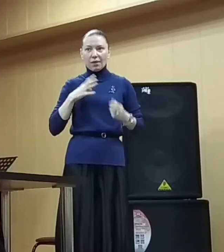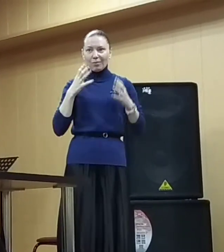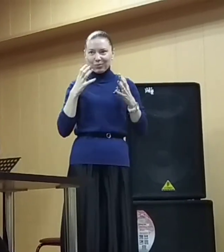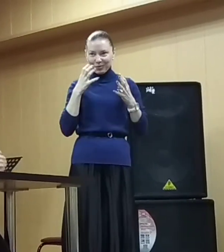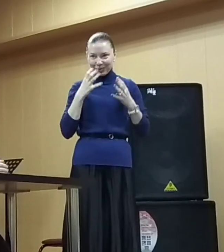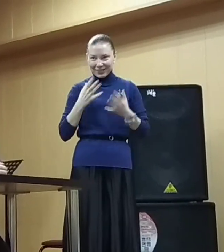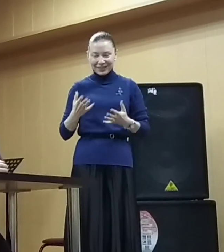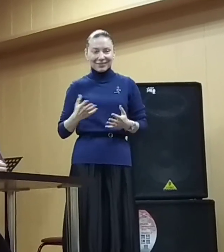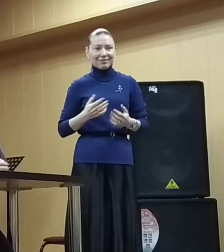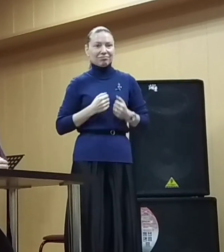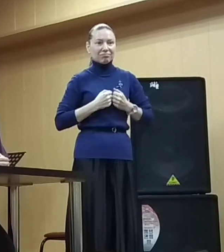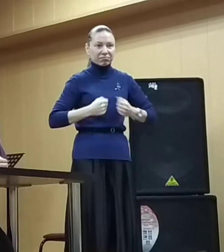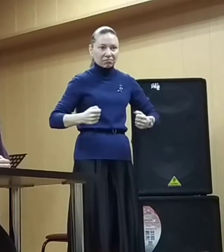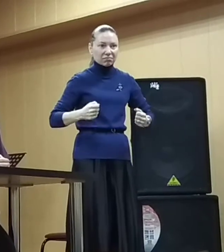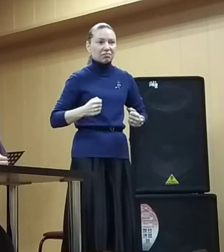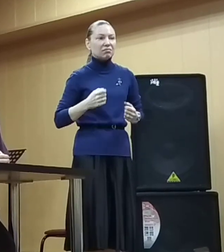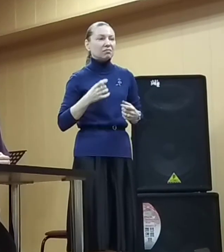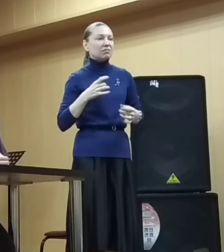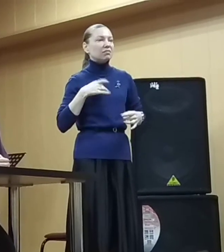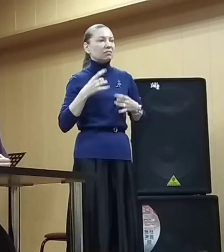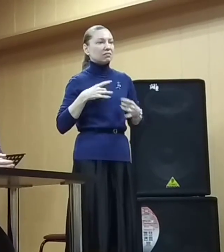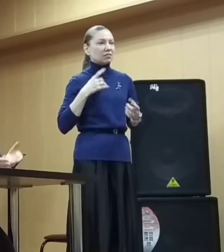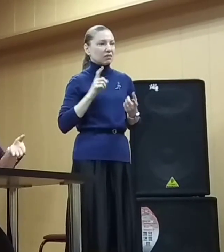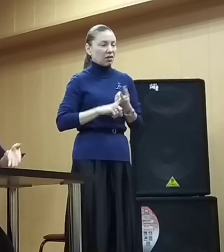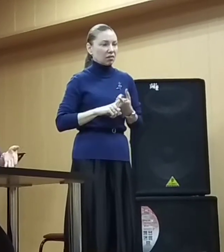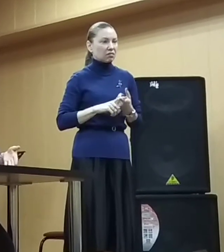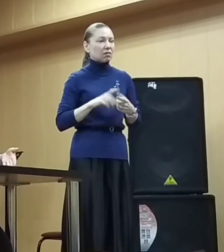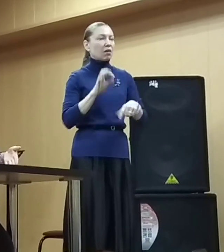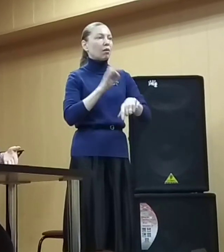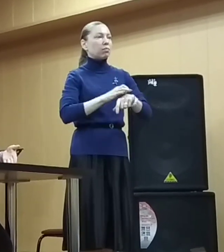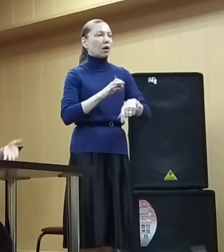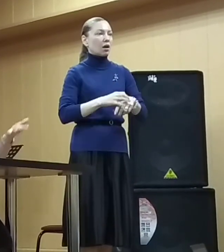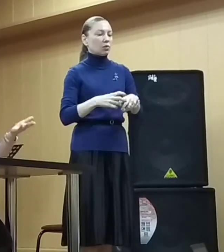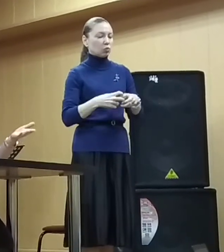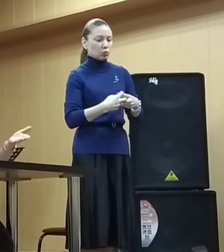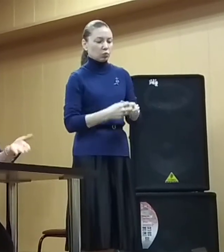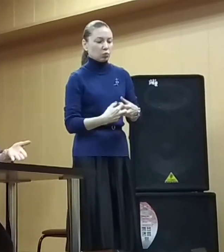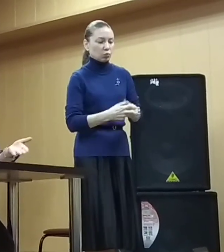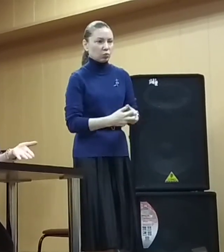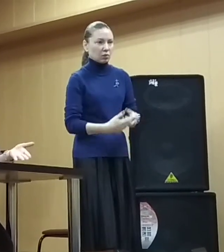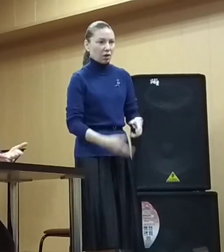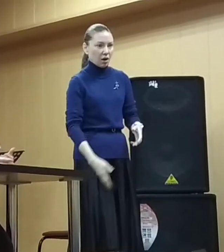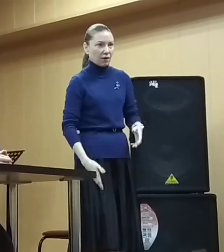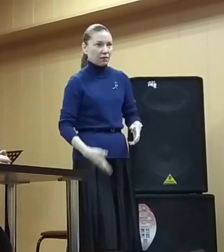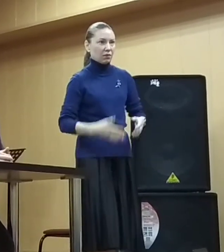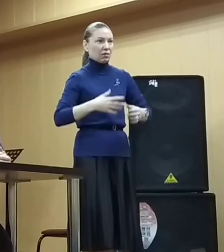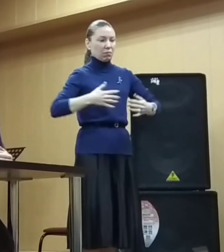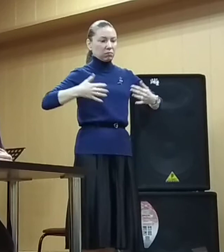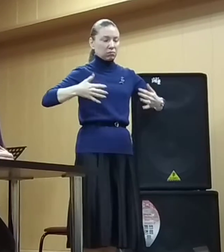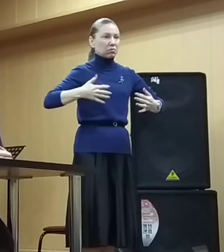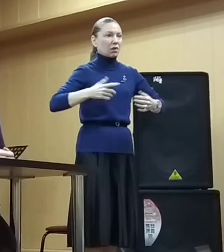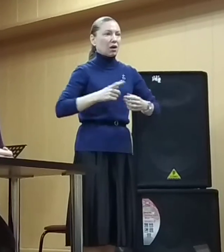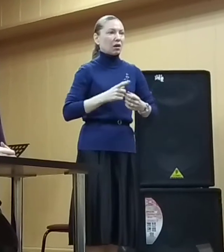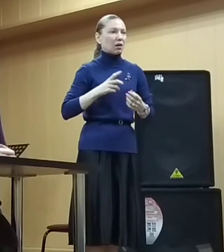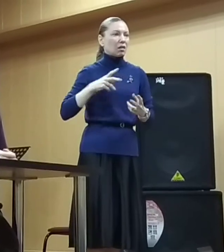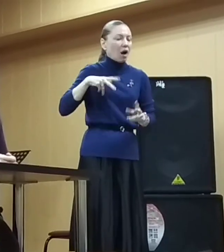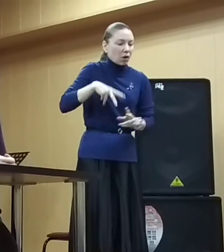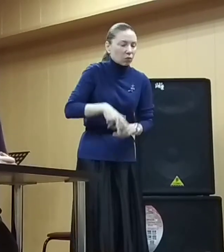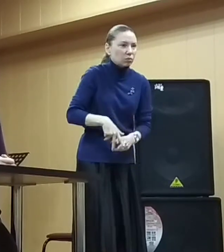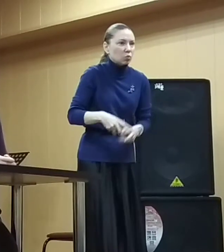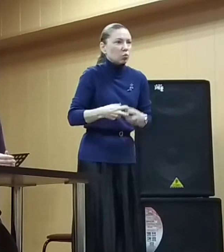и болели суставы, когда лишний вес – это нагрузка на организм.